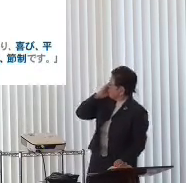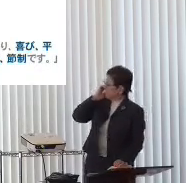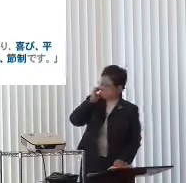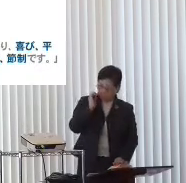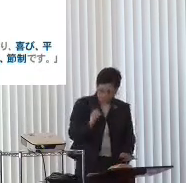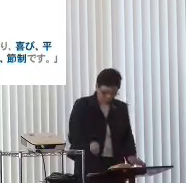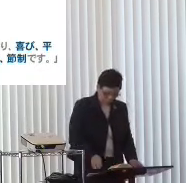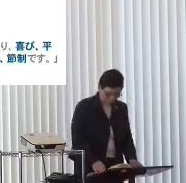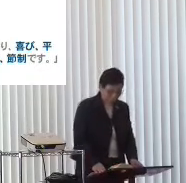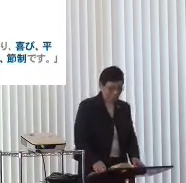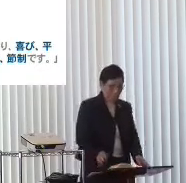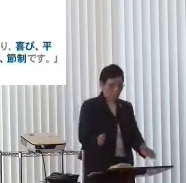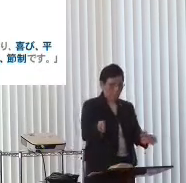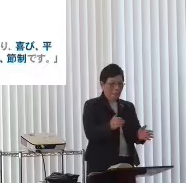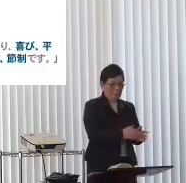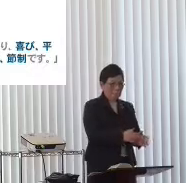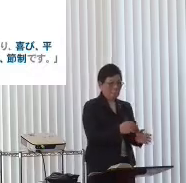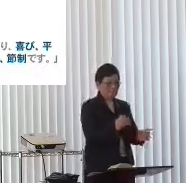そして最後は